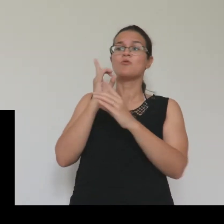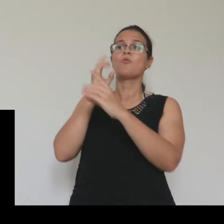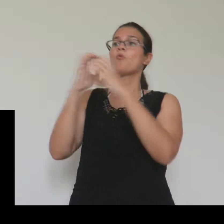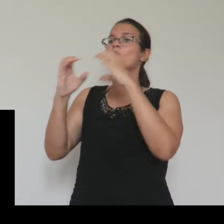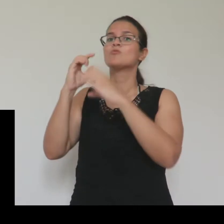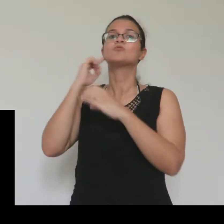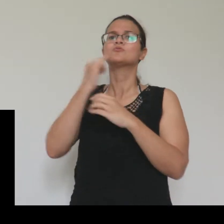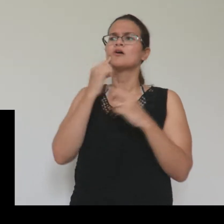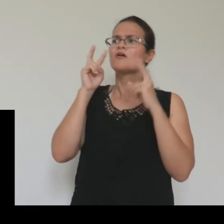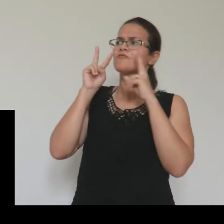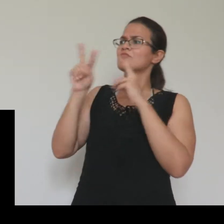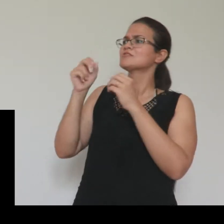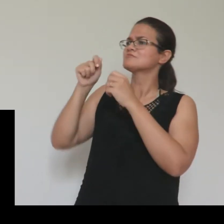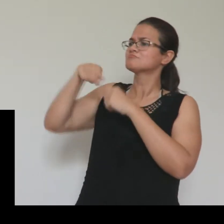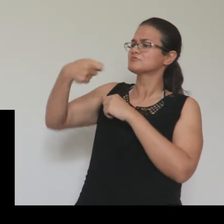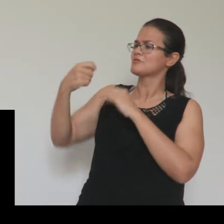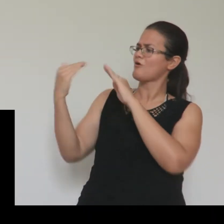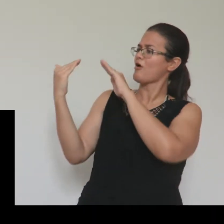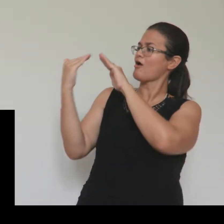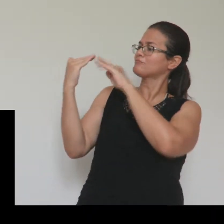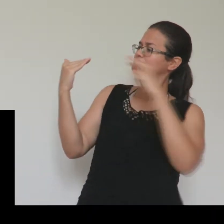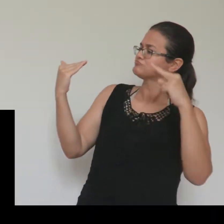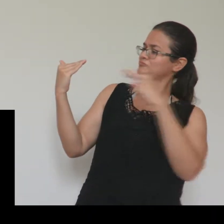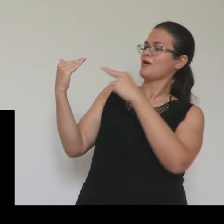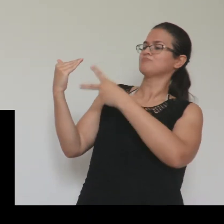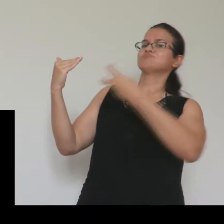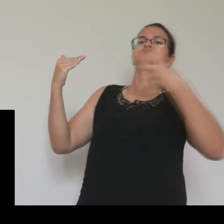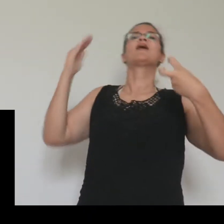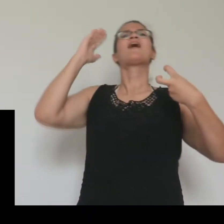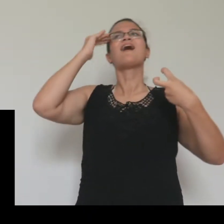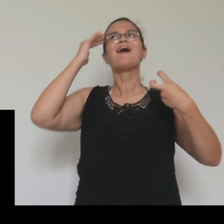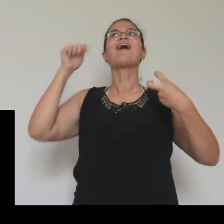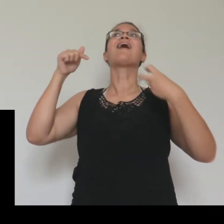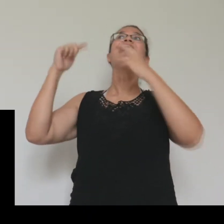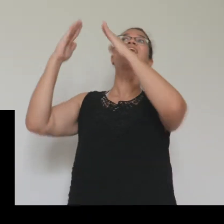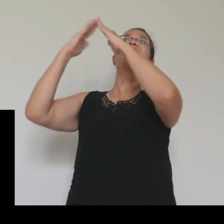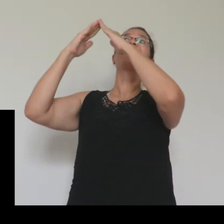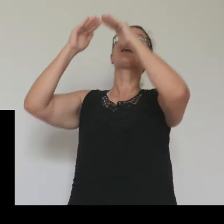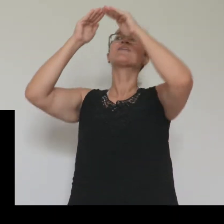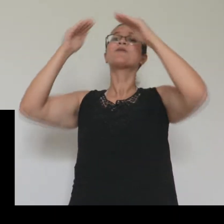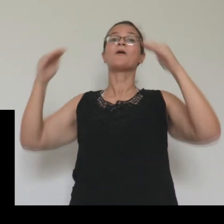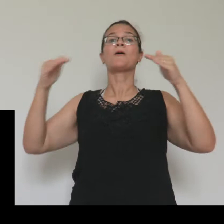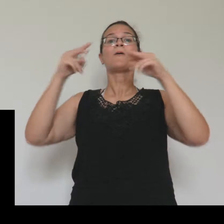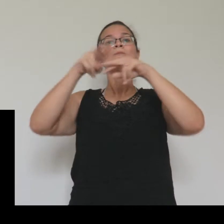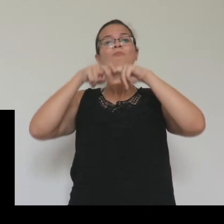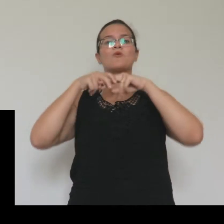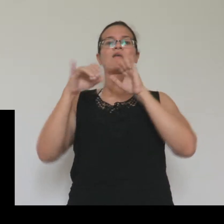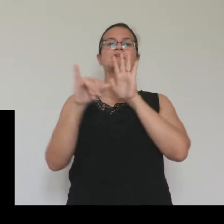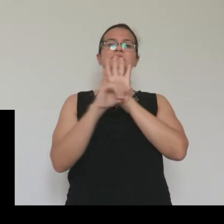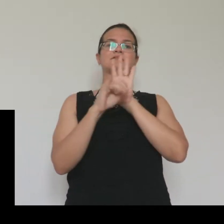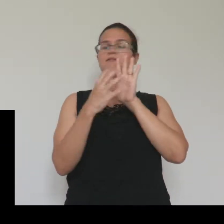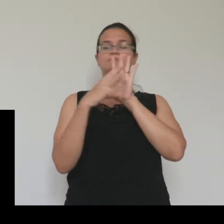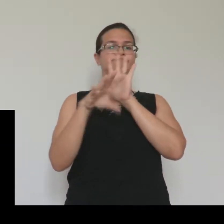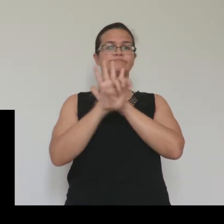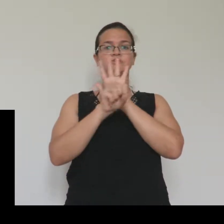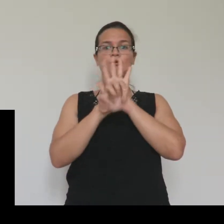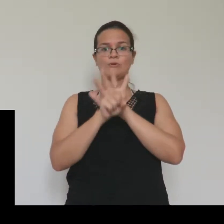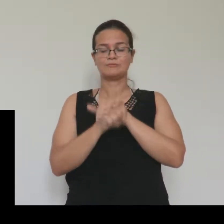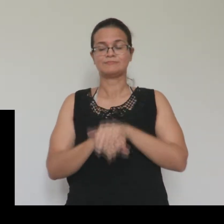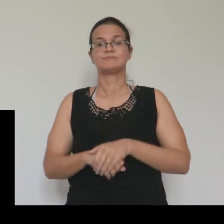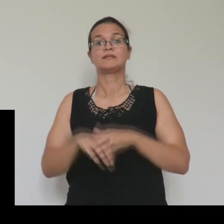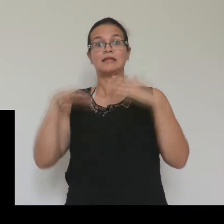sinal, ela já consegue entender o que se trata aquele sinal, devido à iconicidade desse sinal. Então, devido a